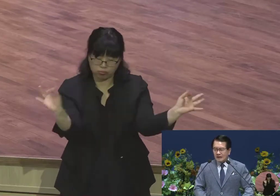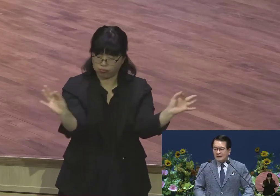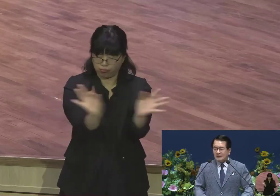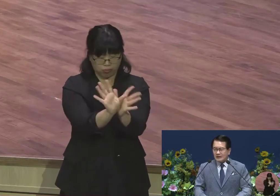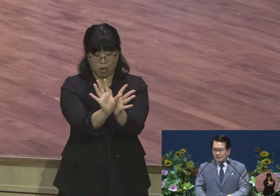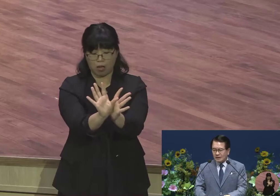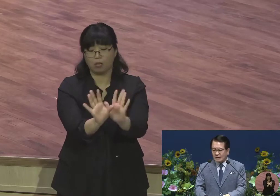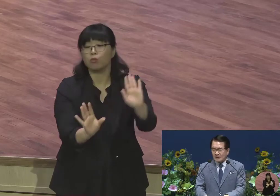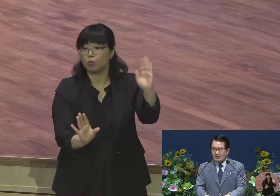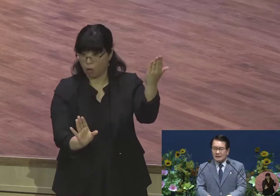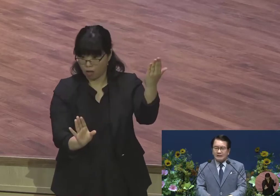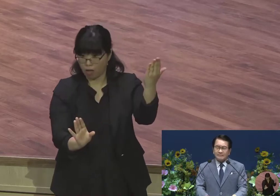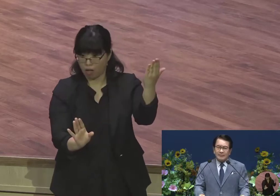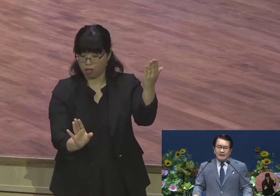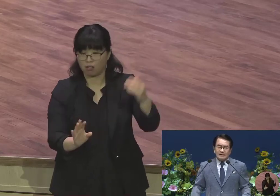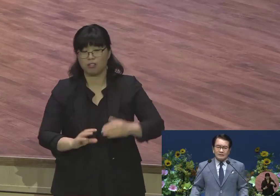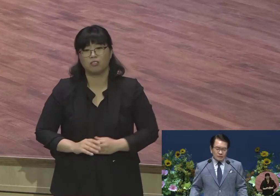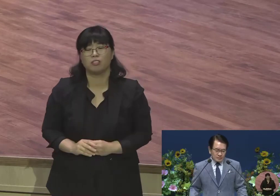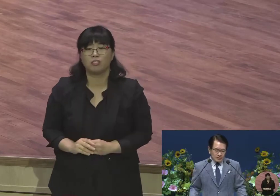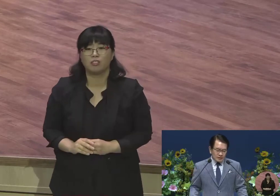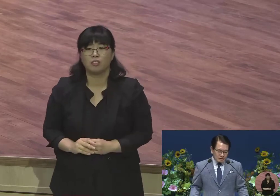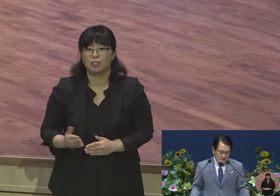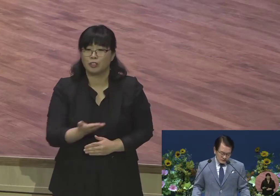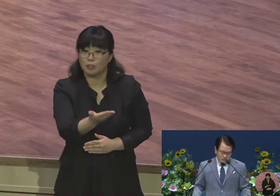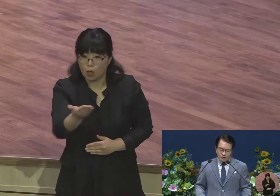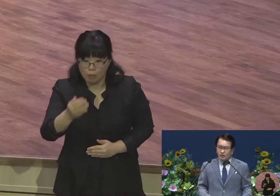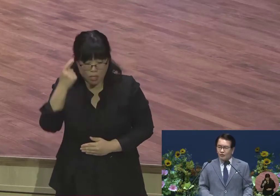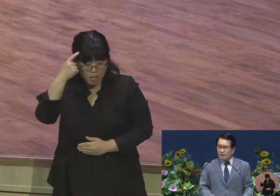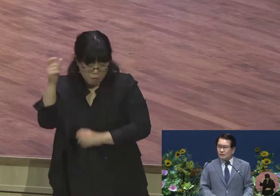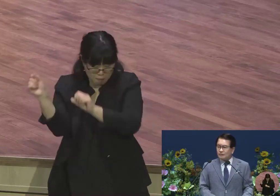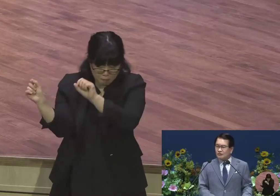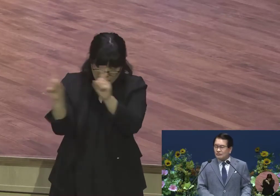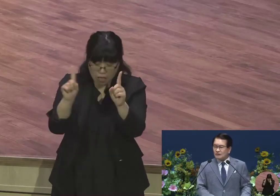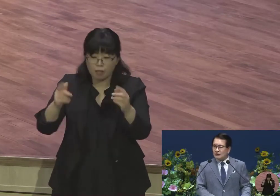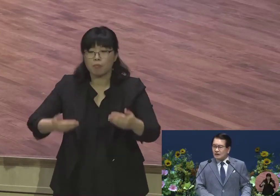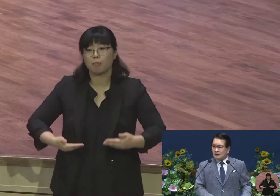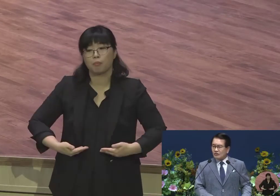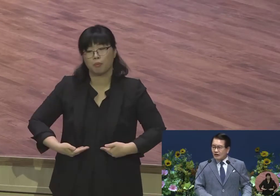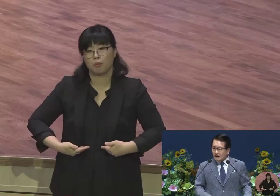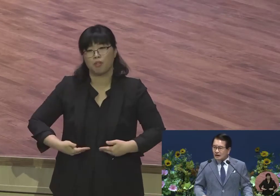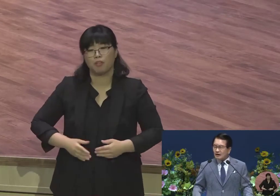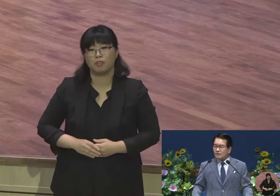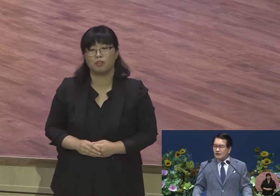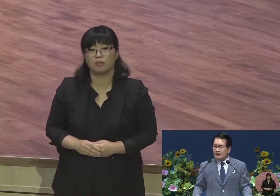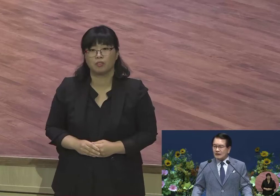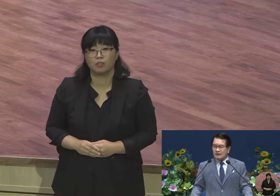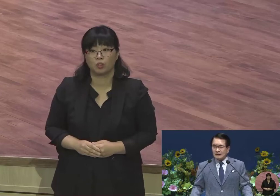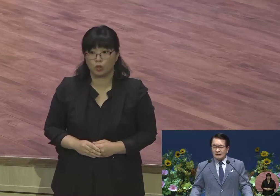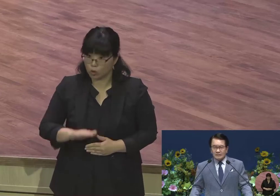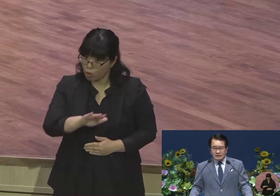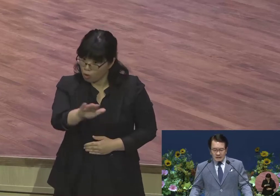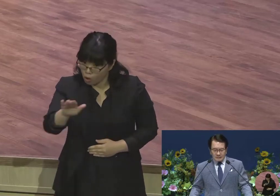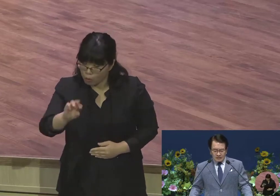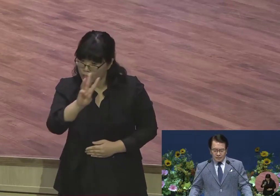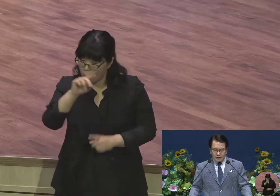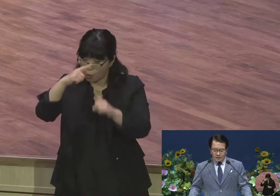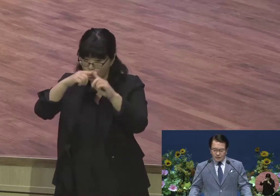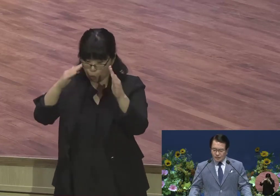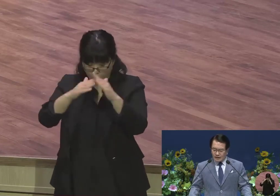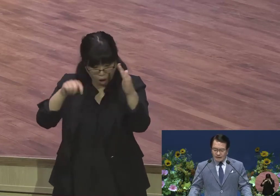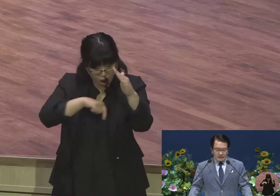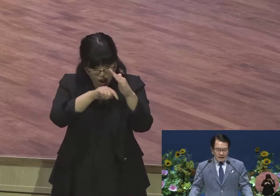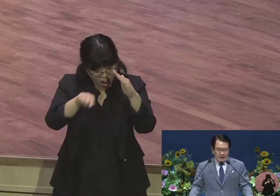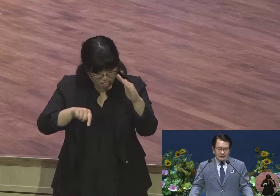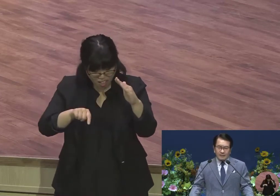방법이 아니었기 때문에 그러니까 영적으로 우리 교회는요 지금까지 왜 이렇게 형통하냐 없는 사람들이